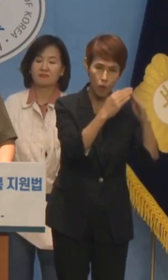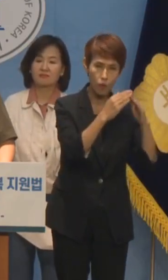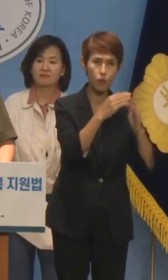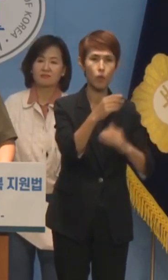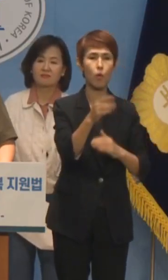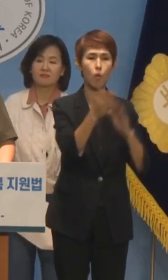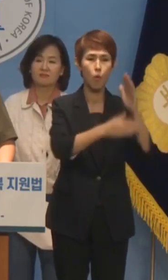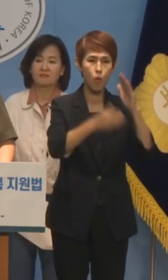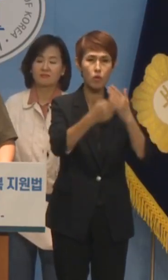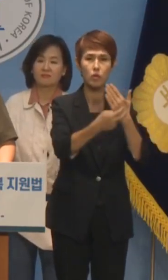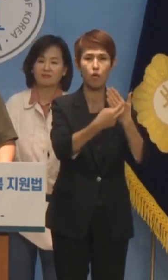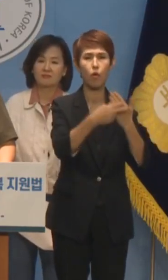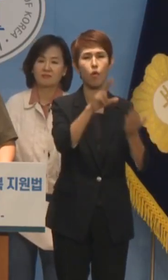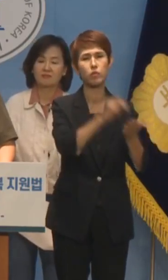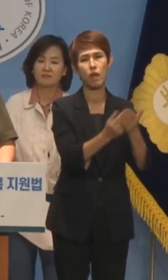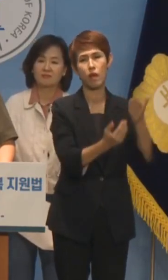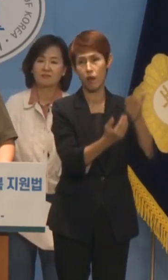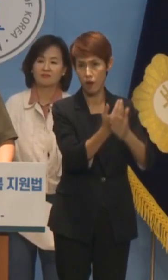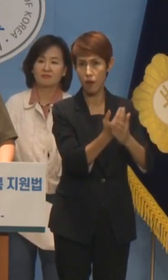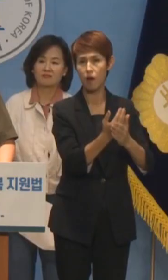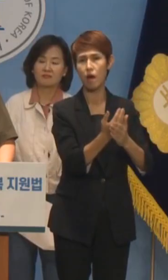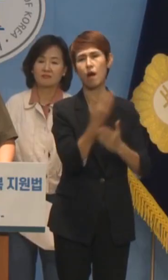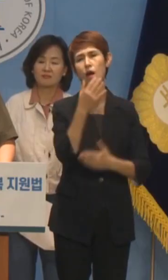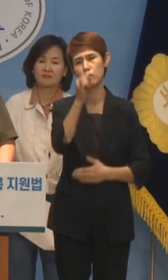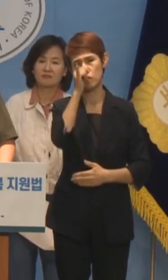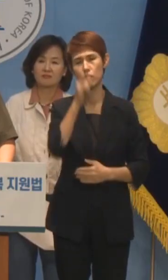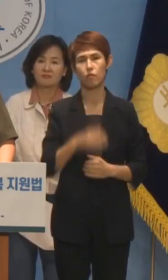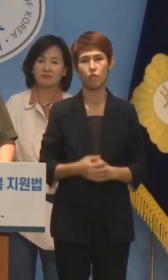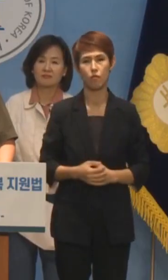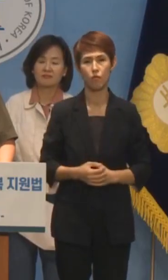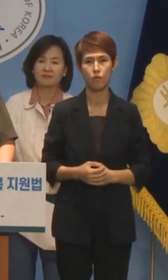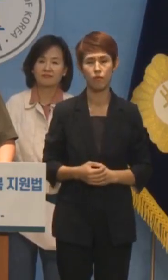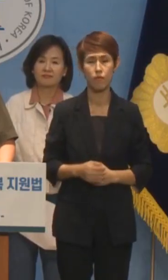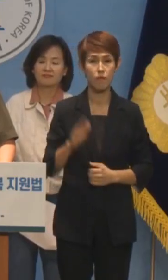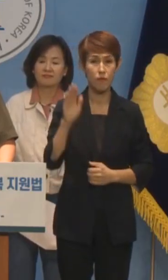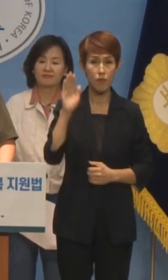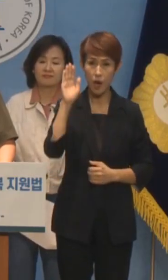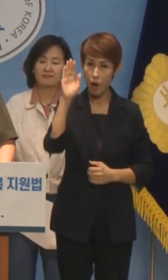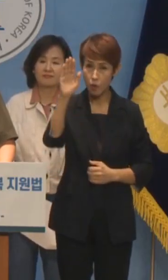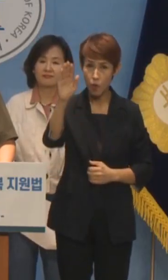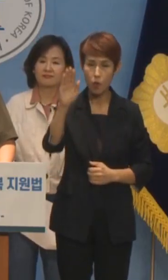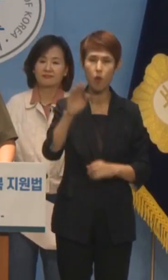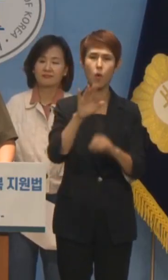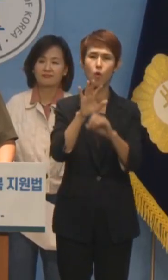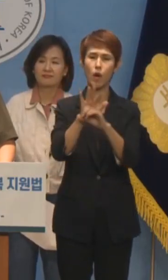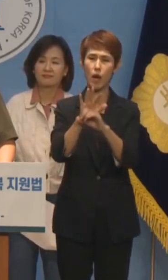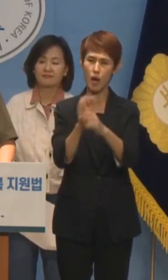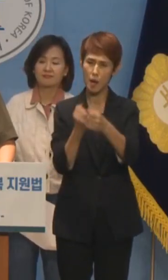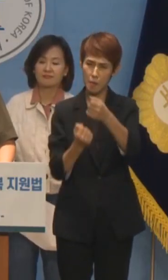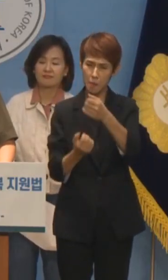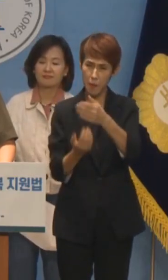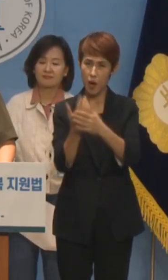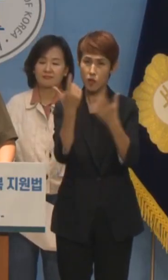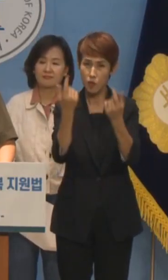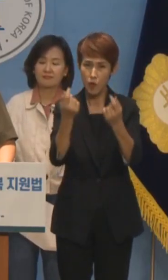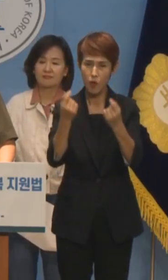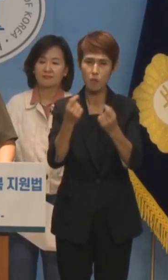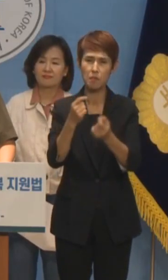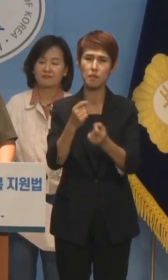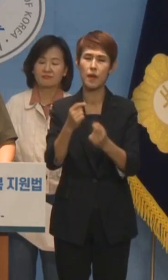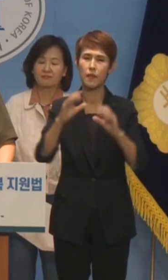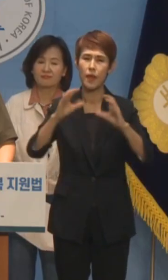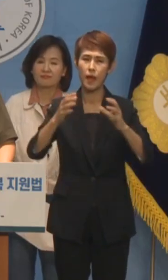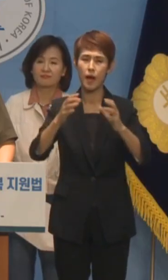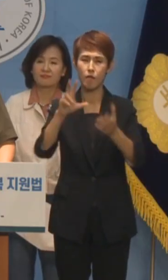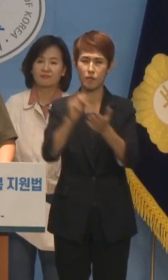의료 체계가 무너져 작동하지 못할 수도 있습니다. 따라서 앞으로는 코로나19와 같은 감염병 발생에 따른 국가재난 시기에